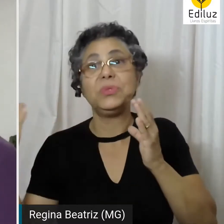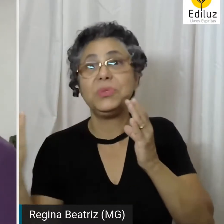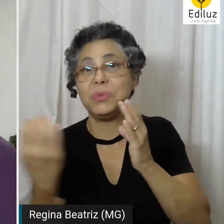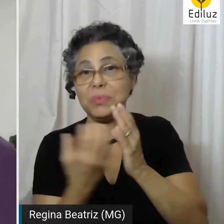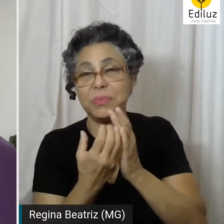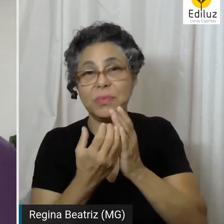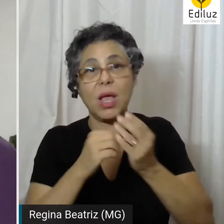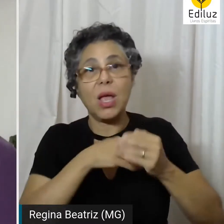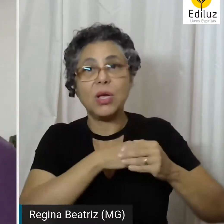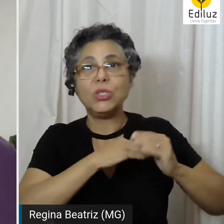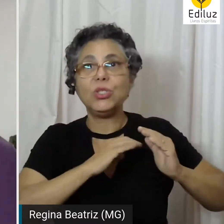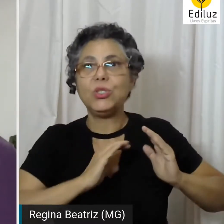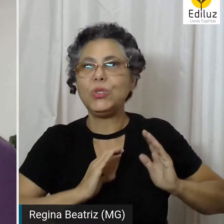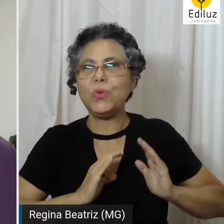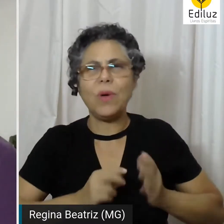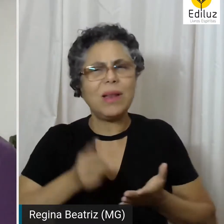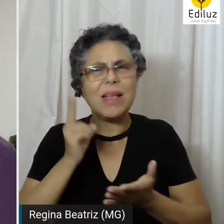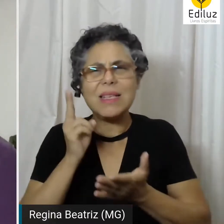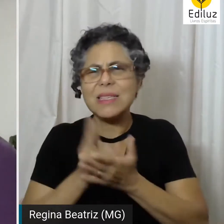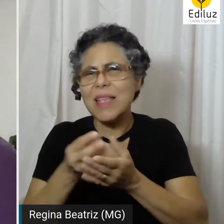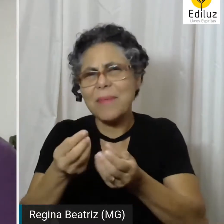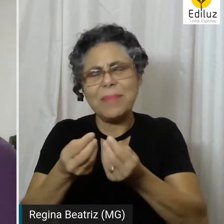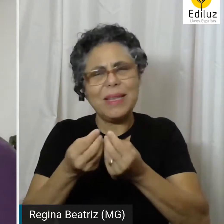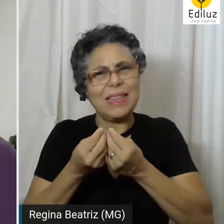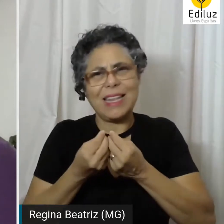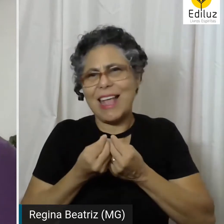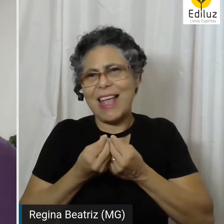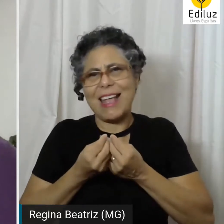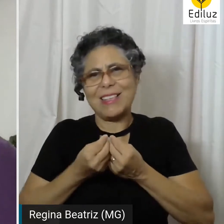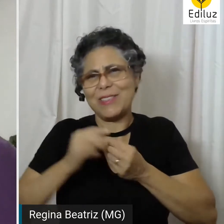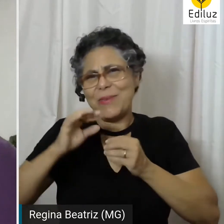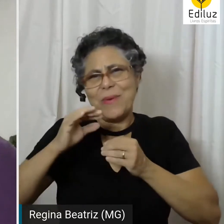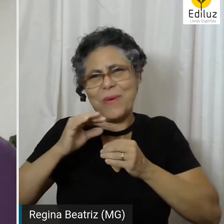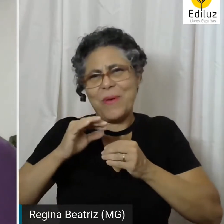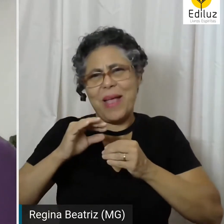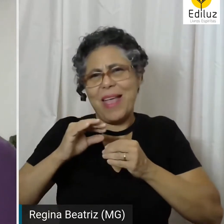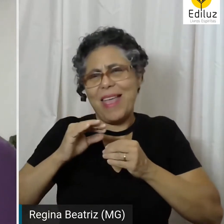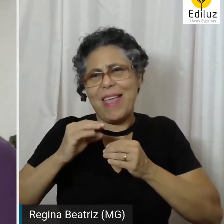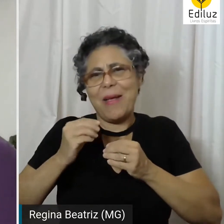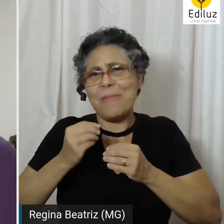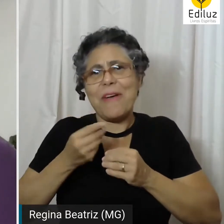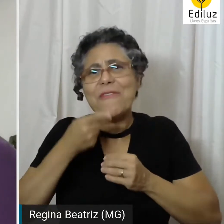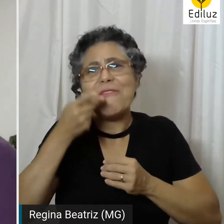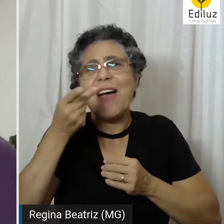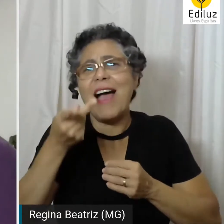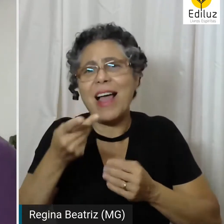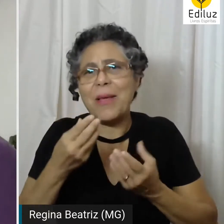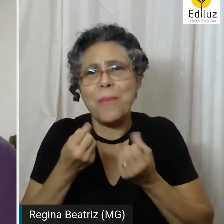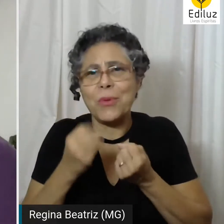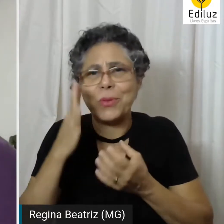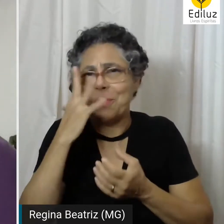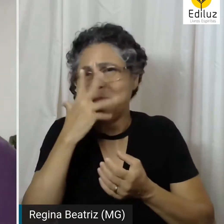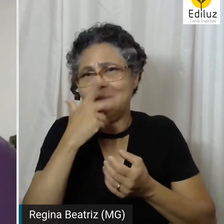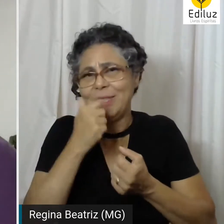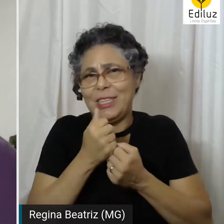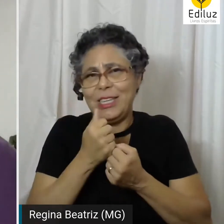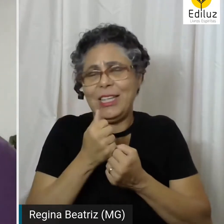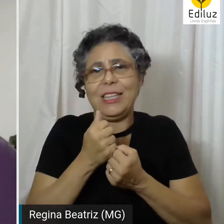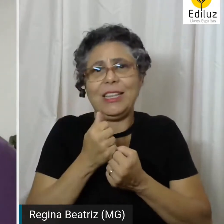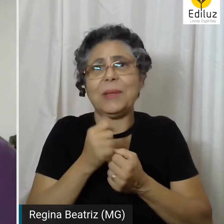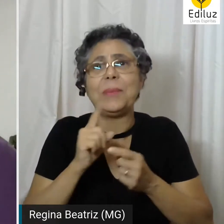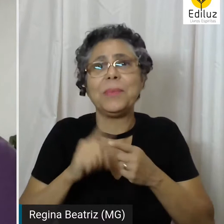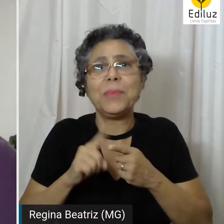traz Mateus, como sempre, ela abre as suas preleções, né, com um